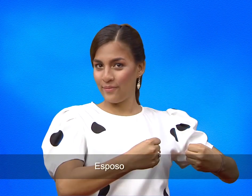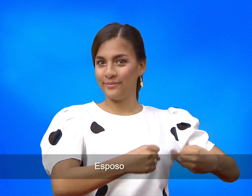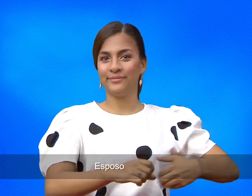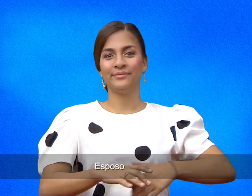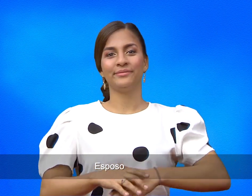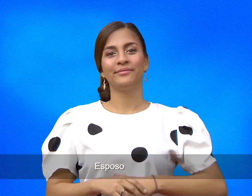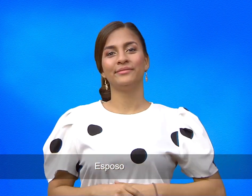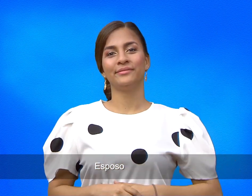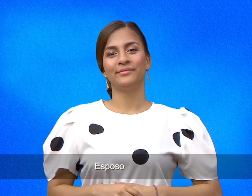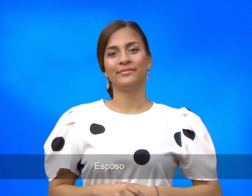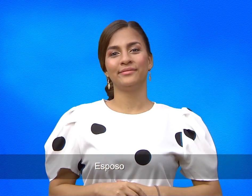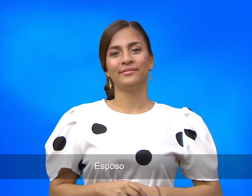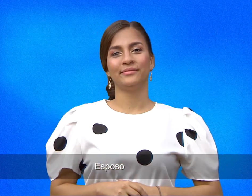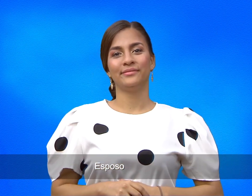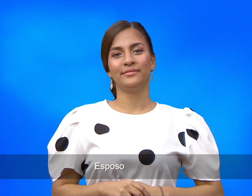Esposo.